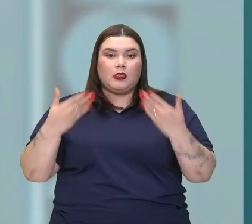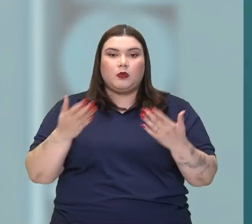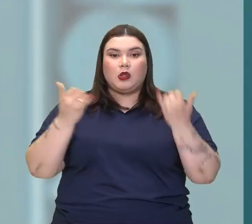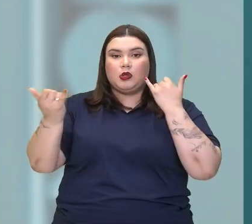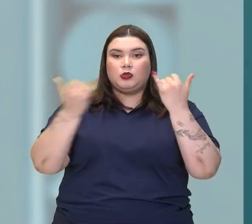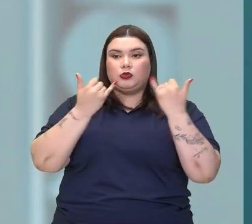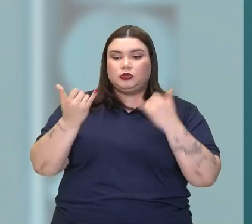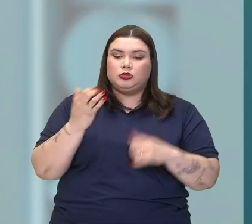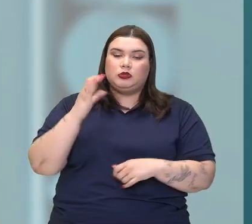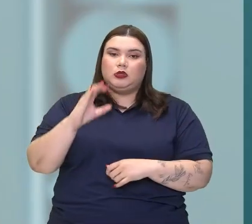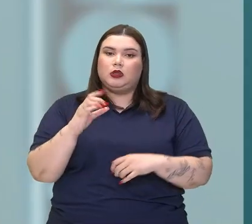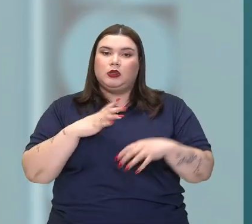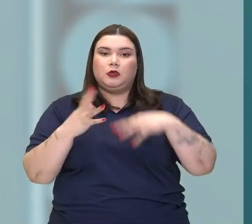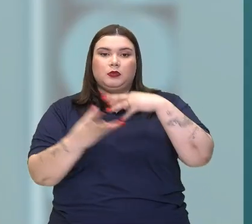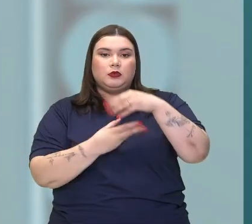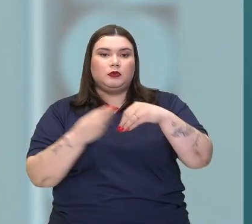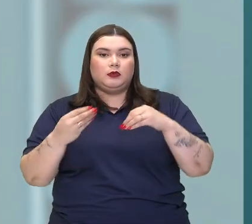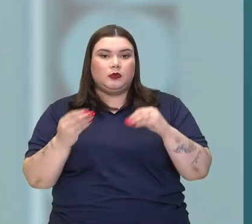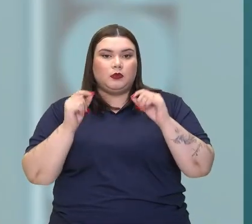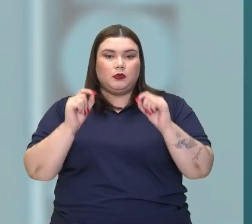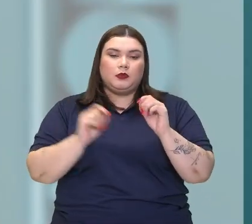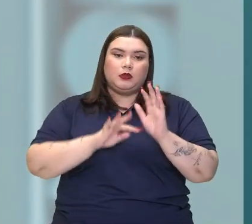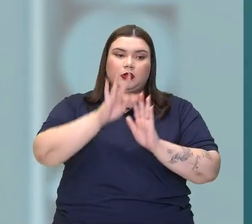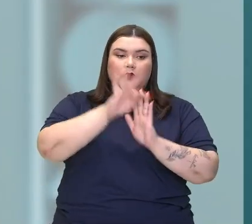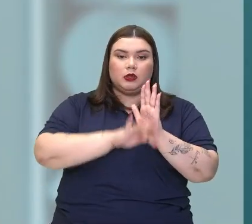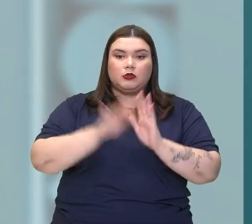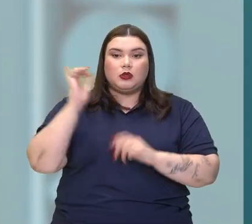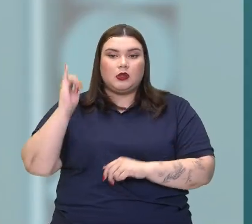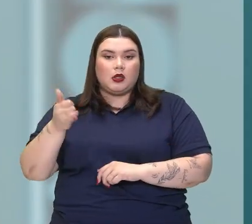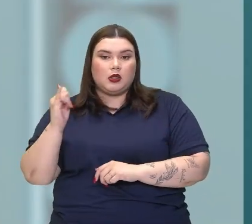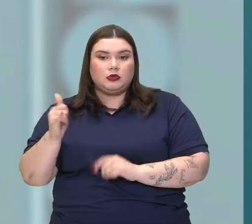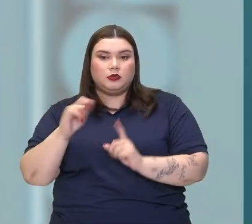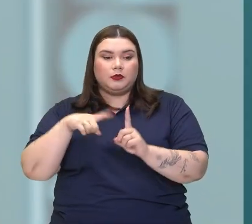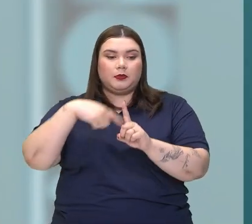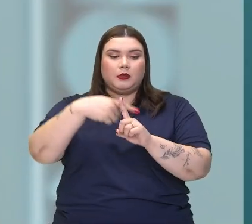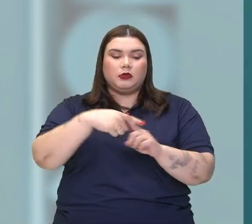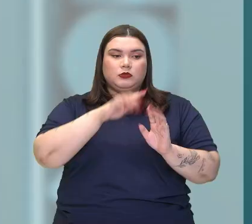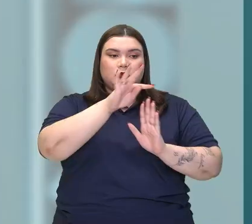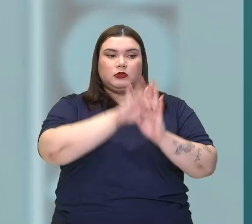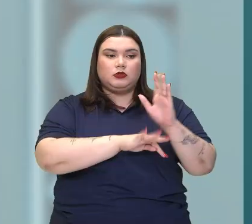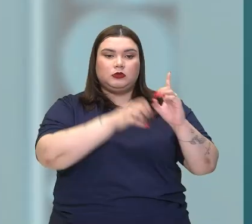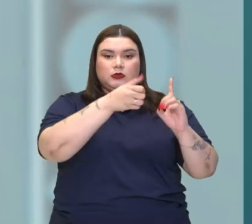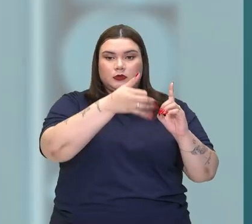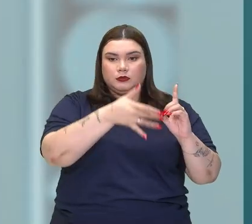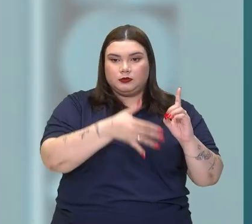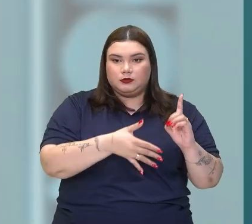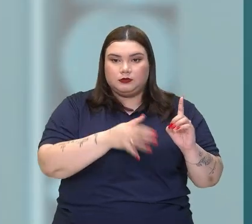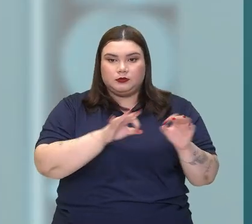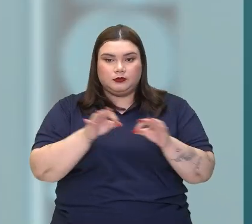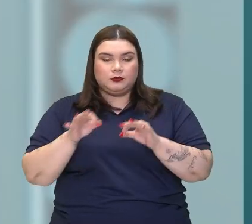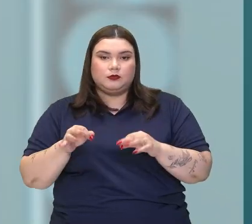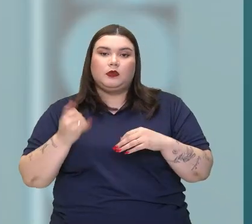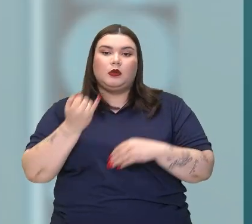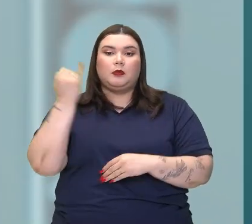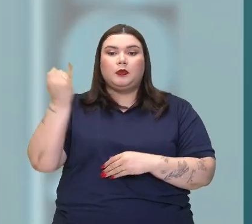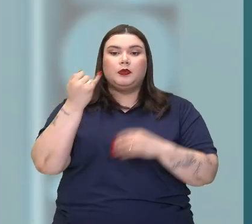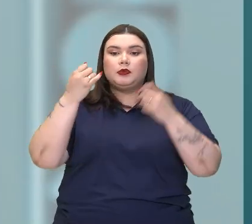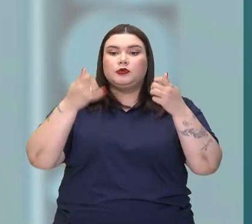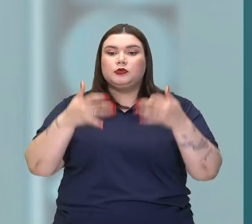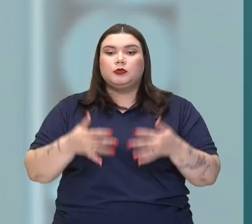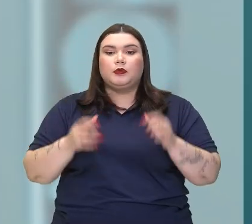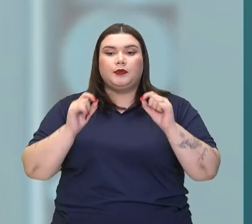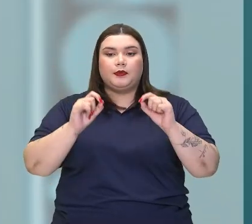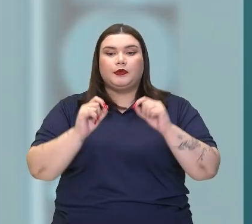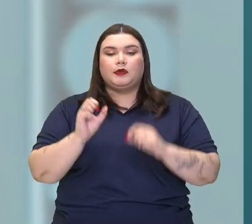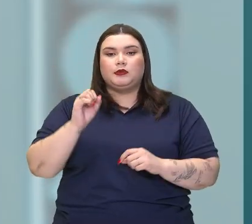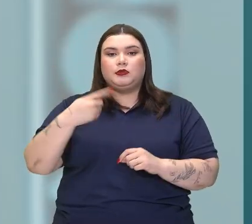a mistura entre o texto narrativo e o texto descritivo, ok? É importante dizer também que quando a